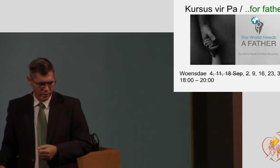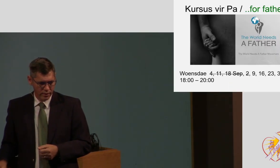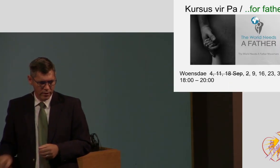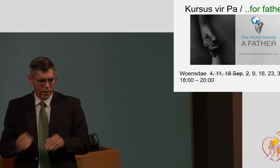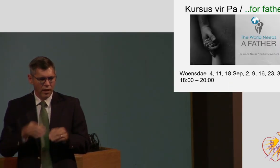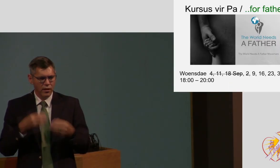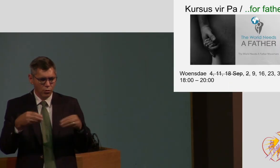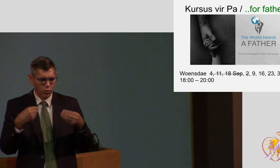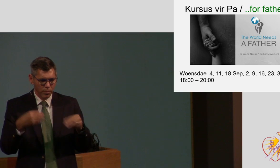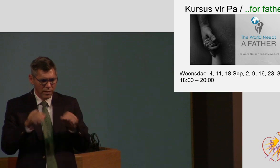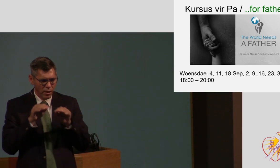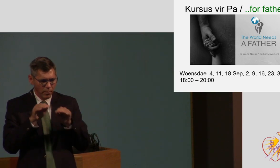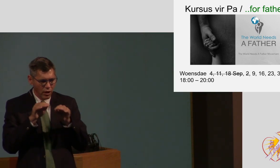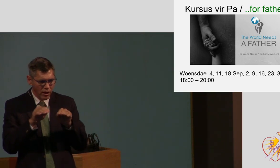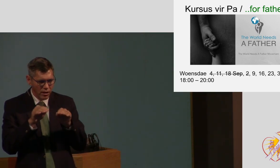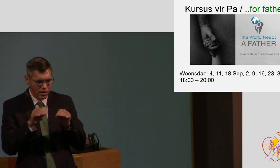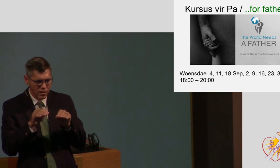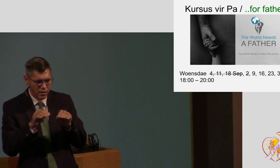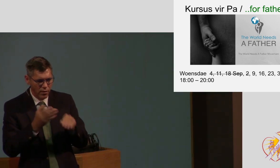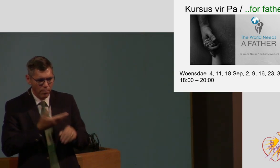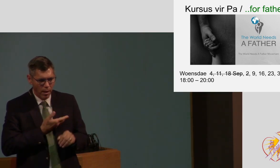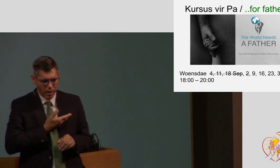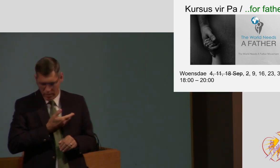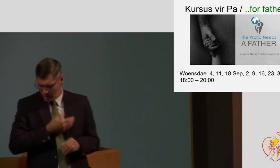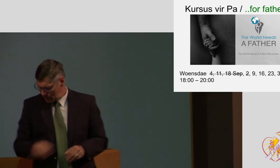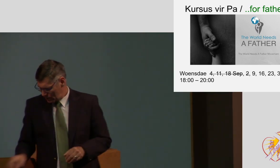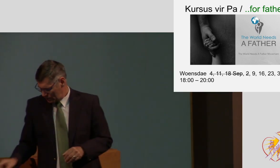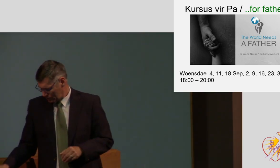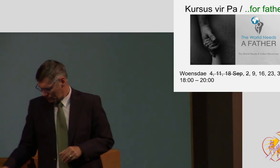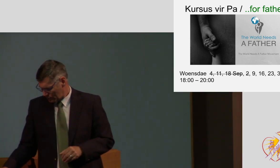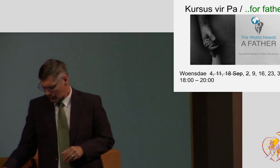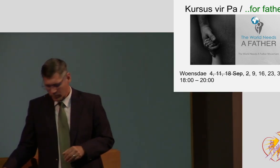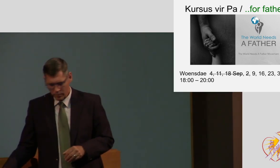Dan is ons besig met kursus vir pappas.